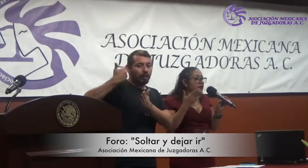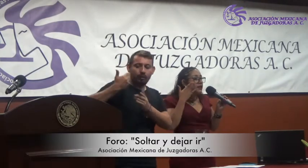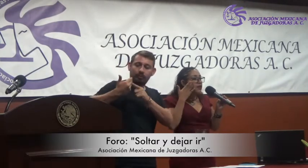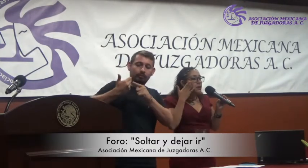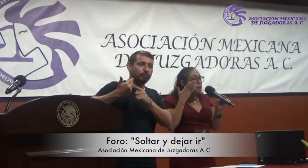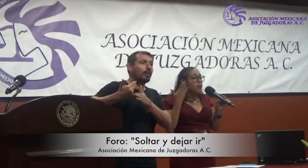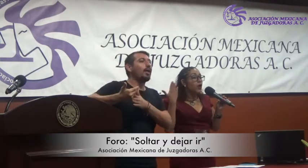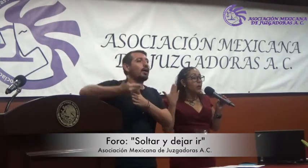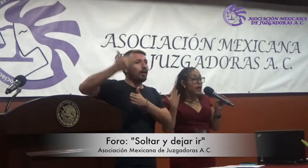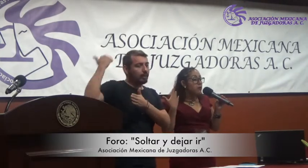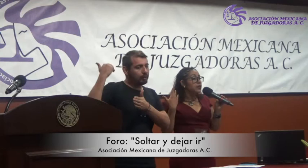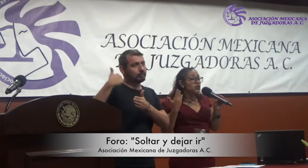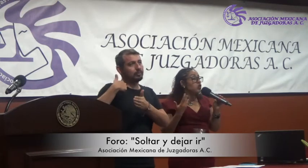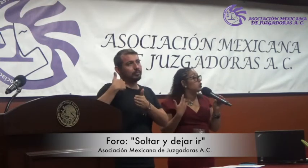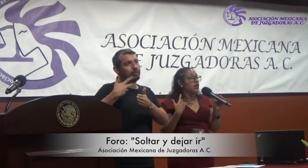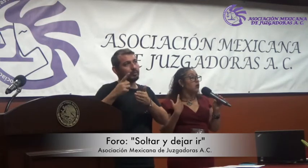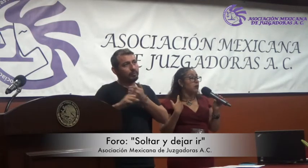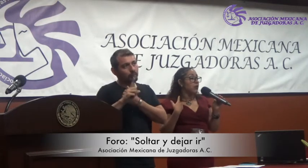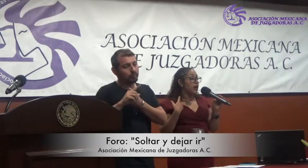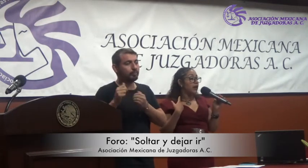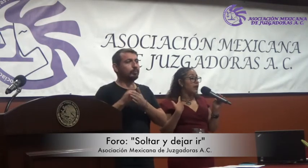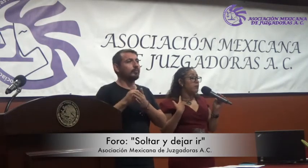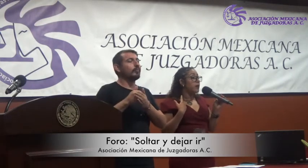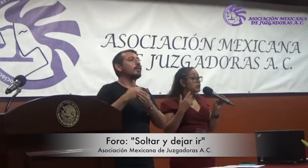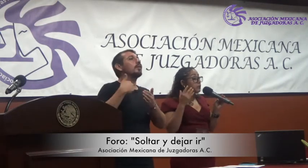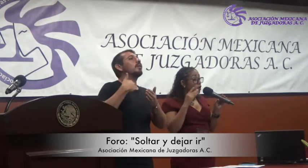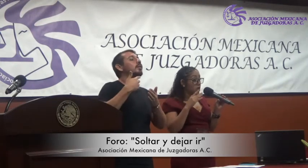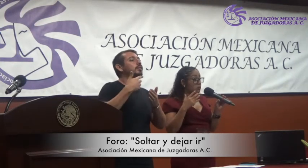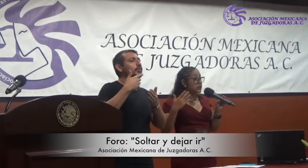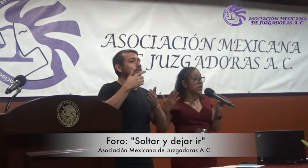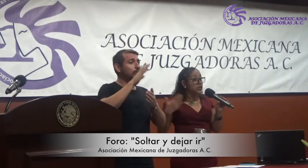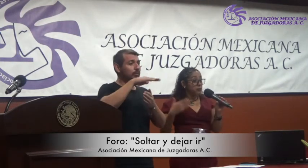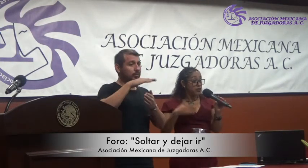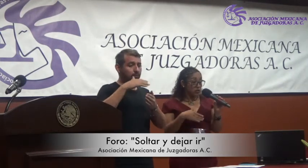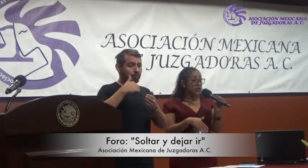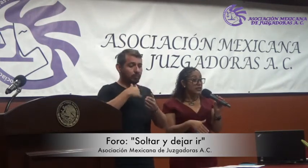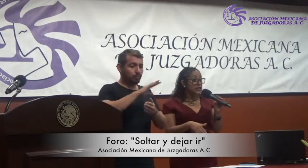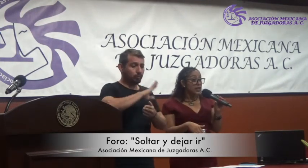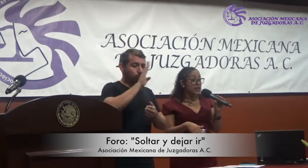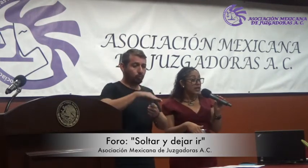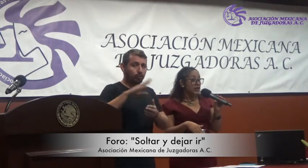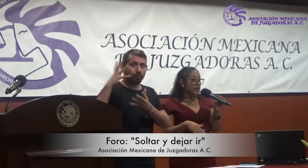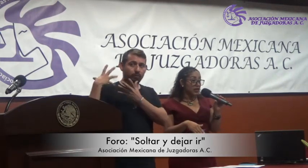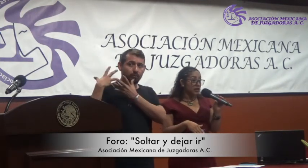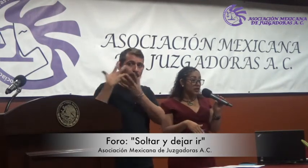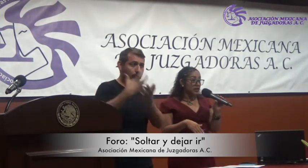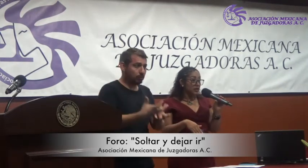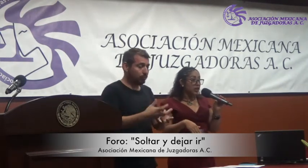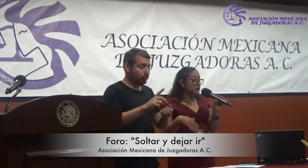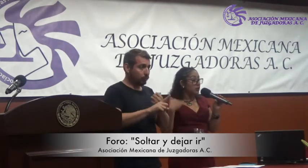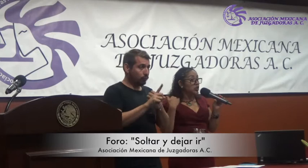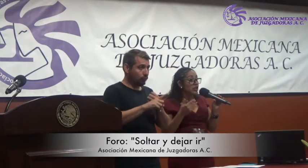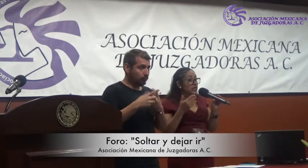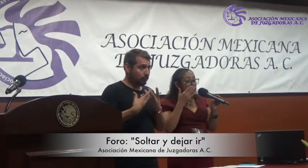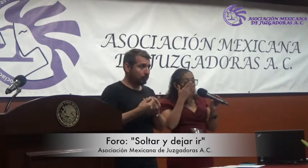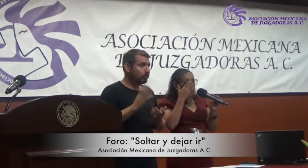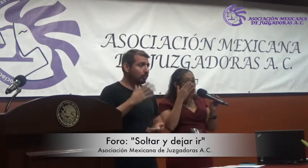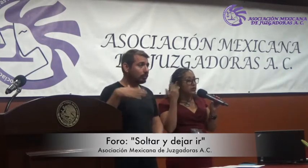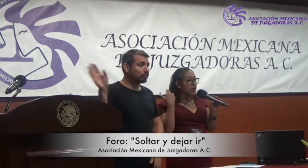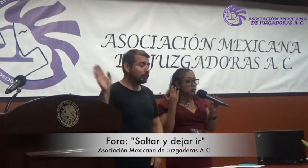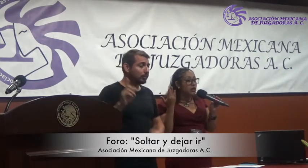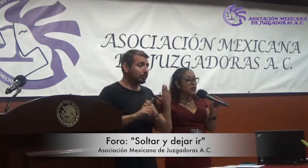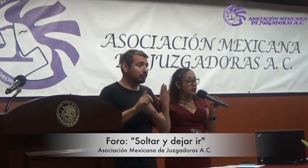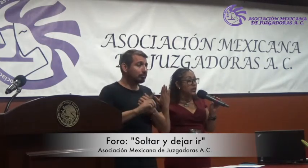hacer, problemas con los que no me voy a ir en paz, pero además que las personas que se quedan aquí, las personas que